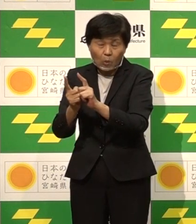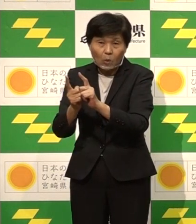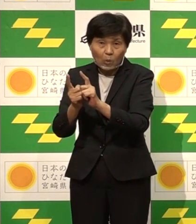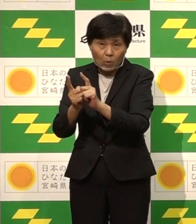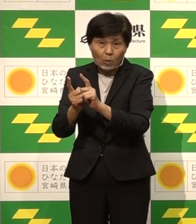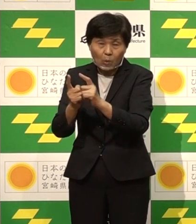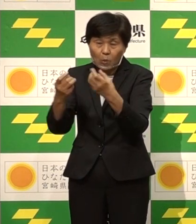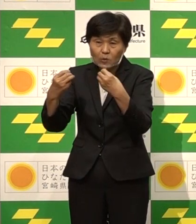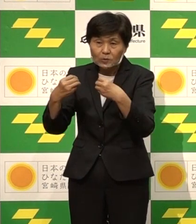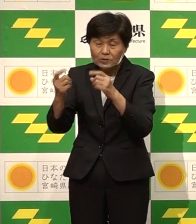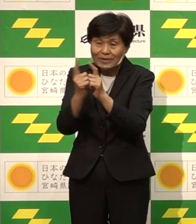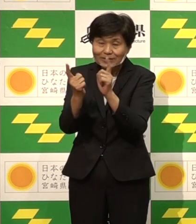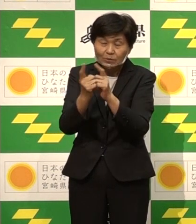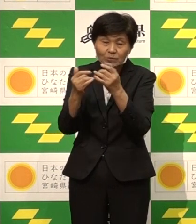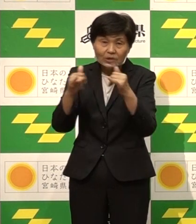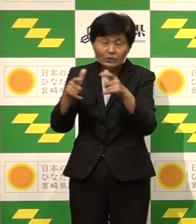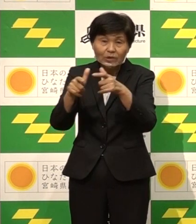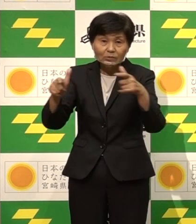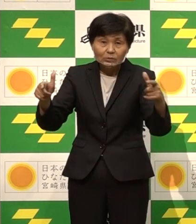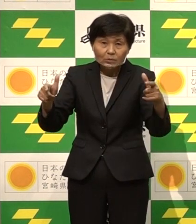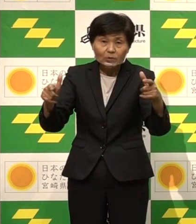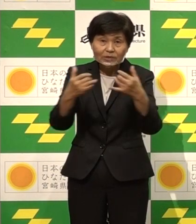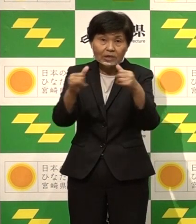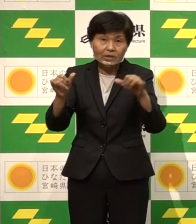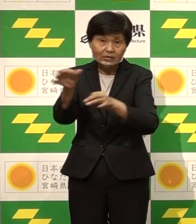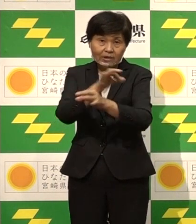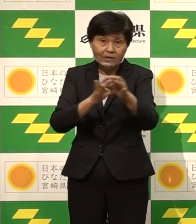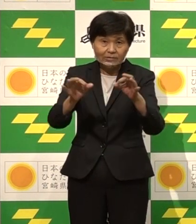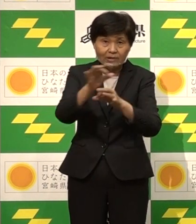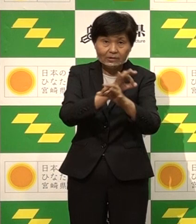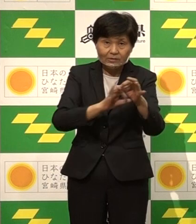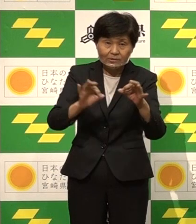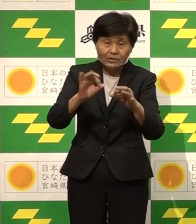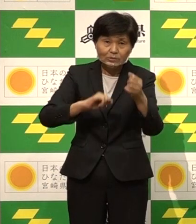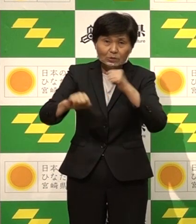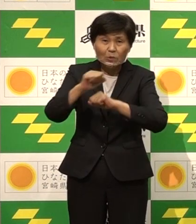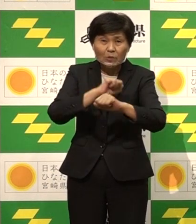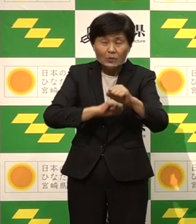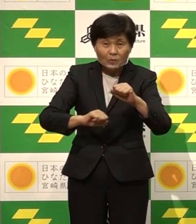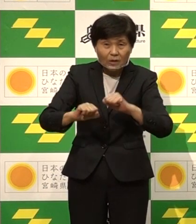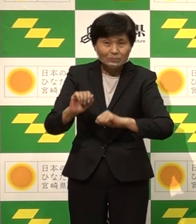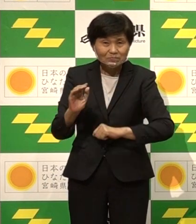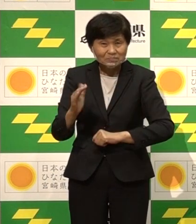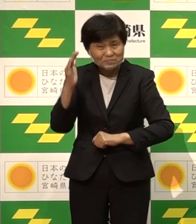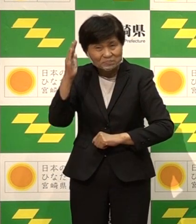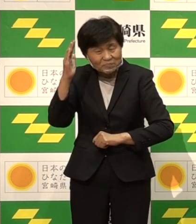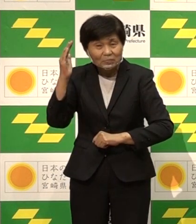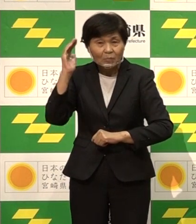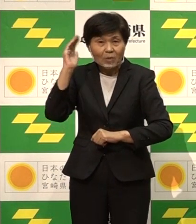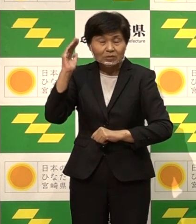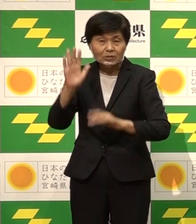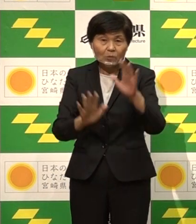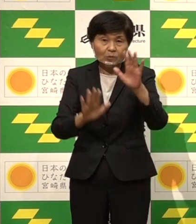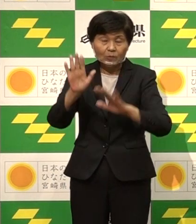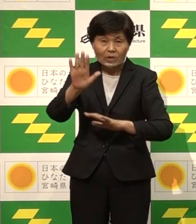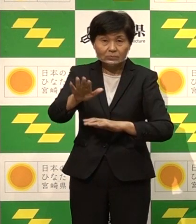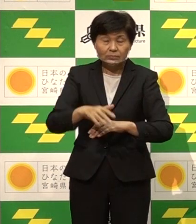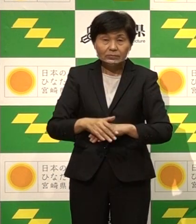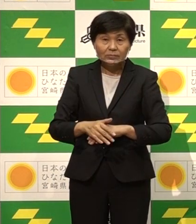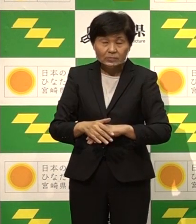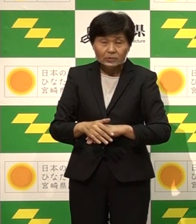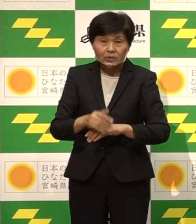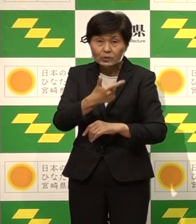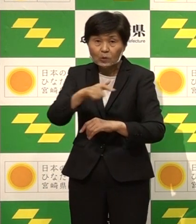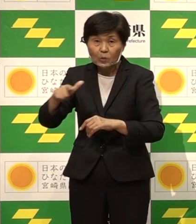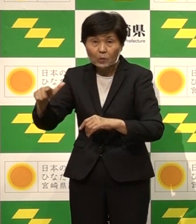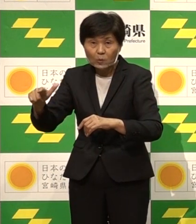動への甚大な影響が及ぶということですね。感染をしなくても濃厚接触者ということで、さまざまな事業